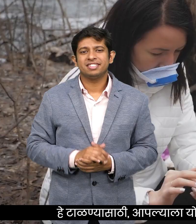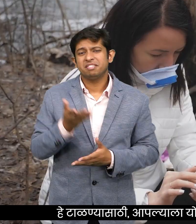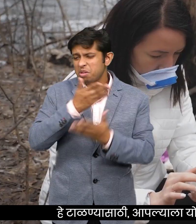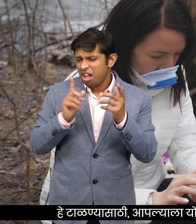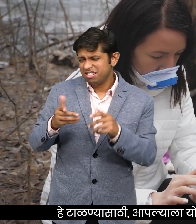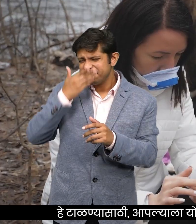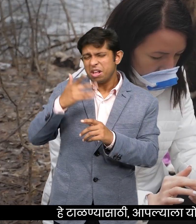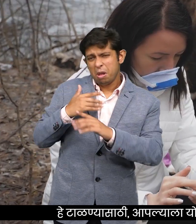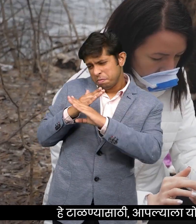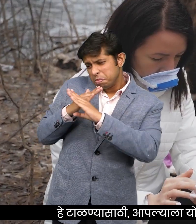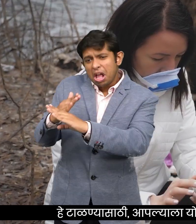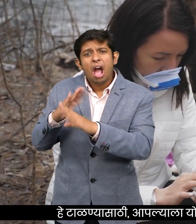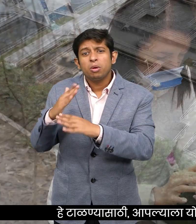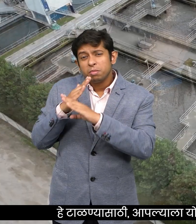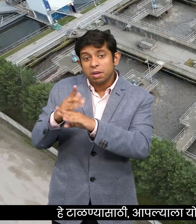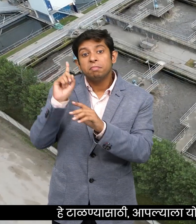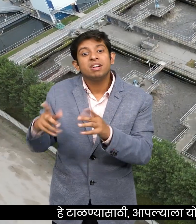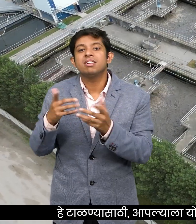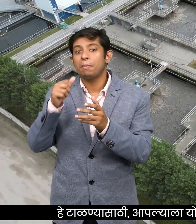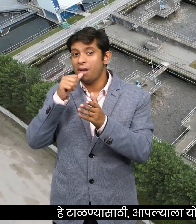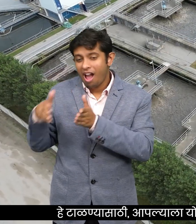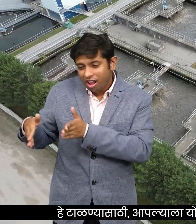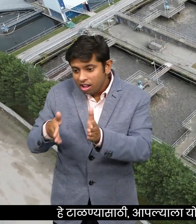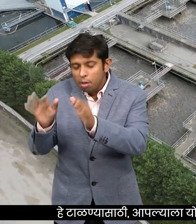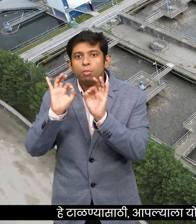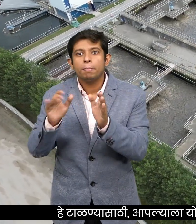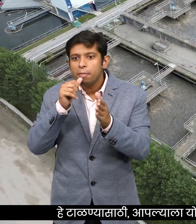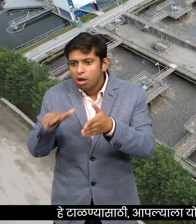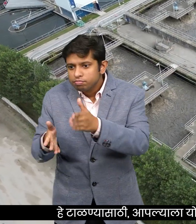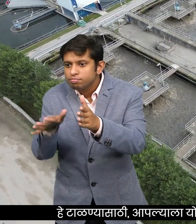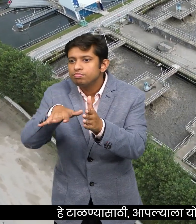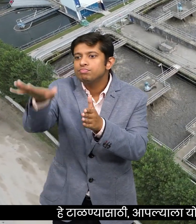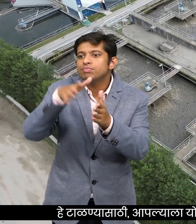हे टाळण्यासाठी आपल्याला योग्य ड्रेनेज सिस्टीम आवश्यकता आहे.